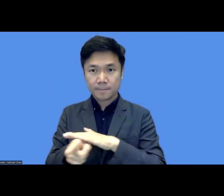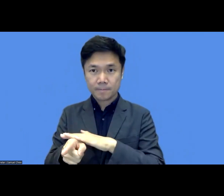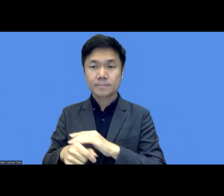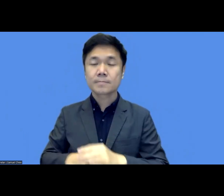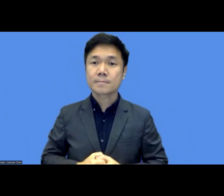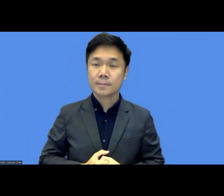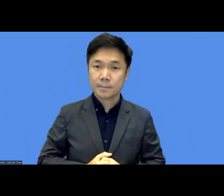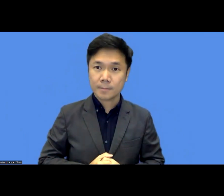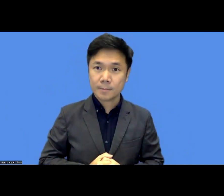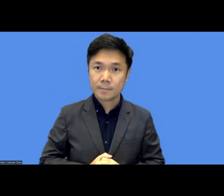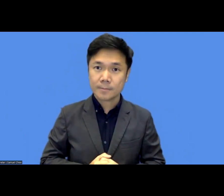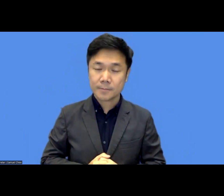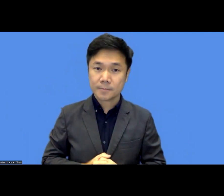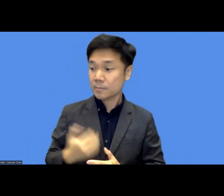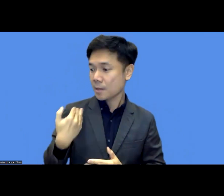En 2019,